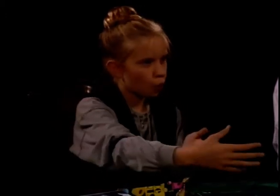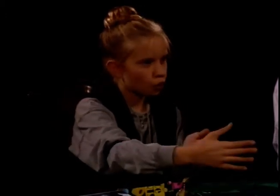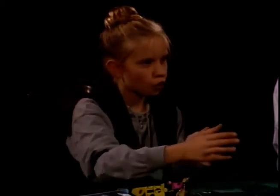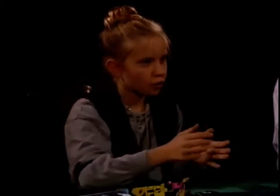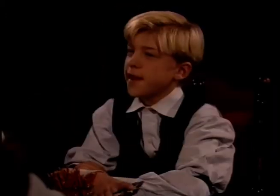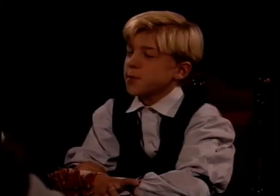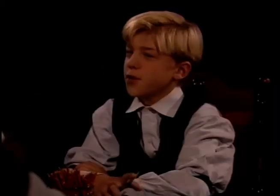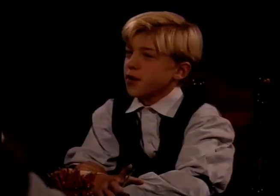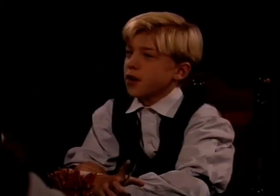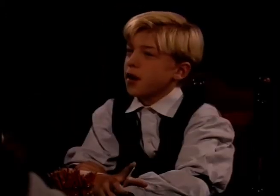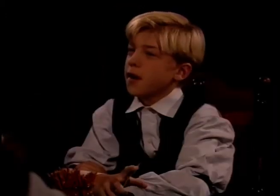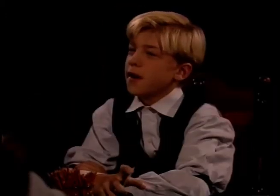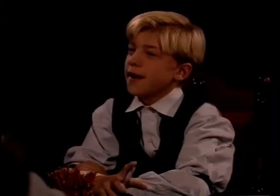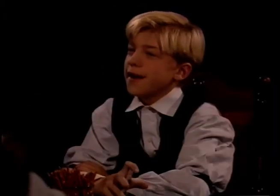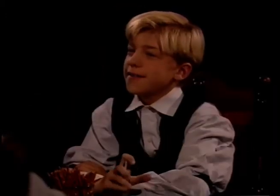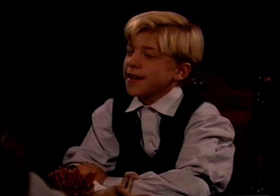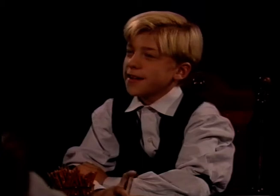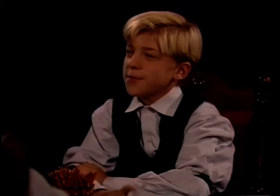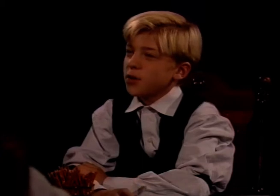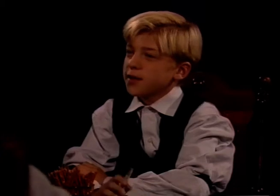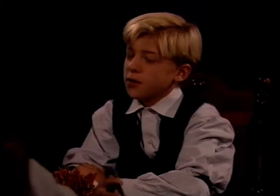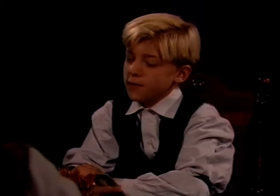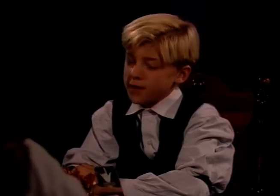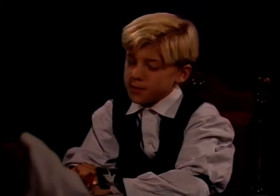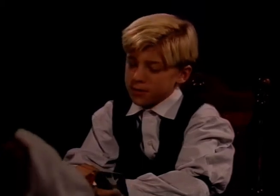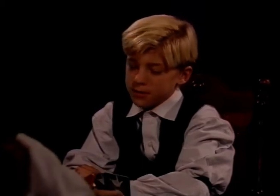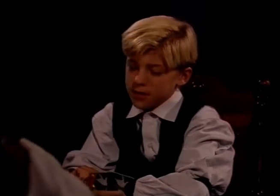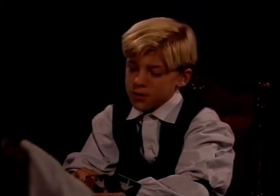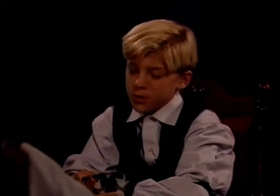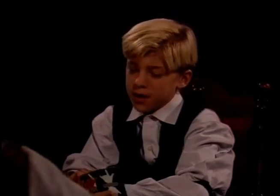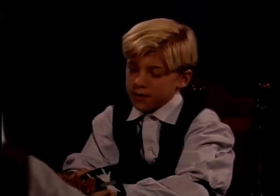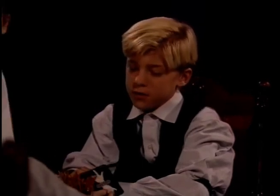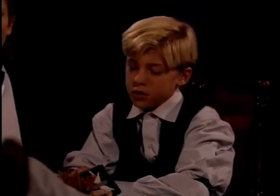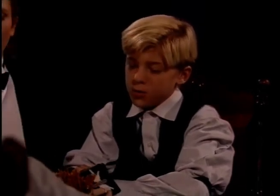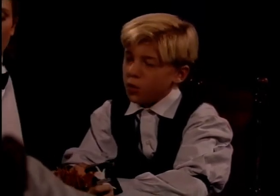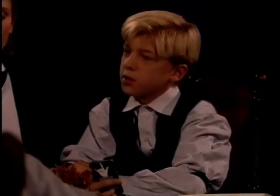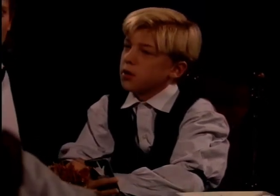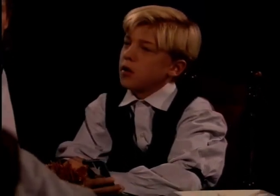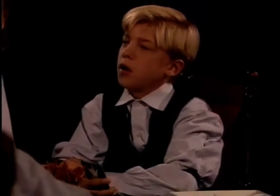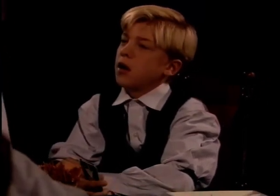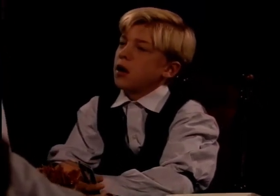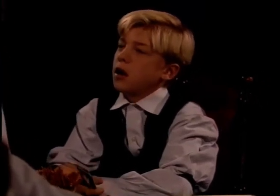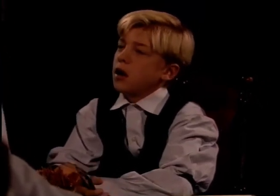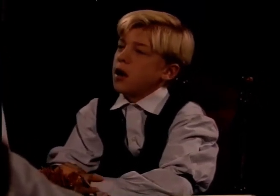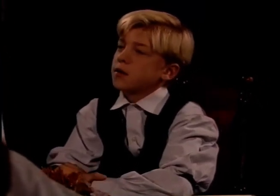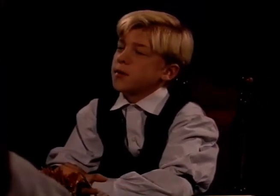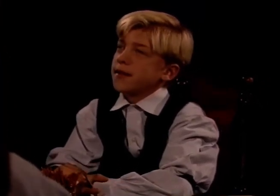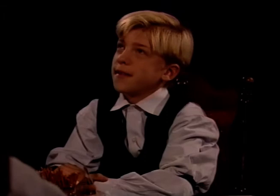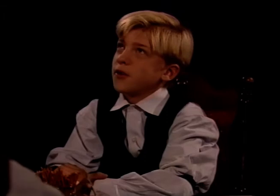Teckenspråk. Ja. Har du aldrig tänkt på en sak? Va? Teckenspråket är ungefär som, det är som att lära sig ett nytt språk. Ja, visst. Att om man